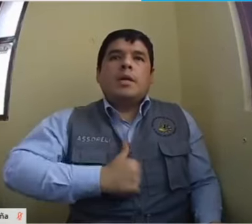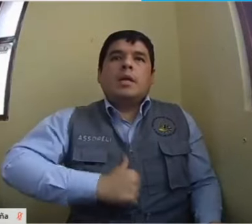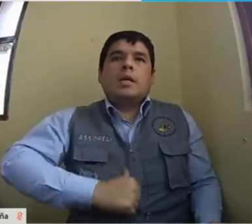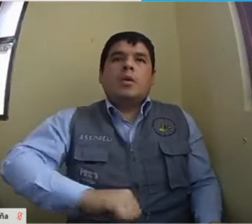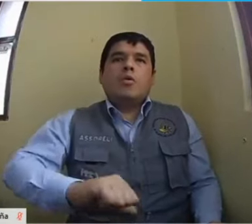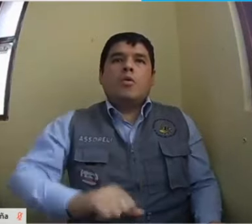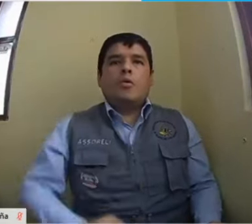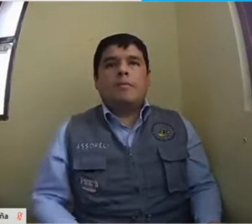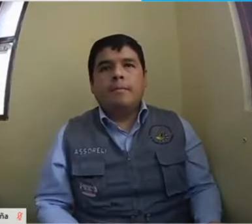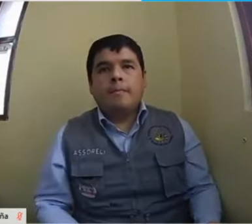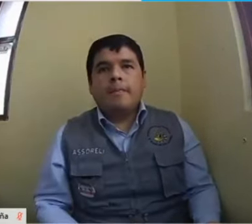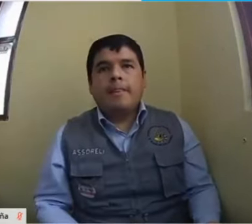Hijo, esa es la seña de hijo.